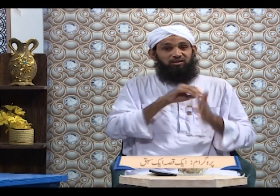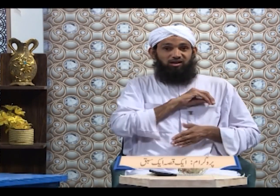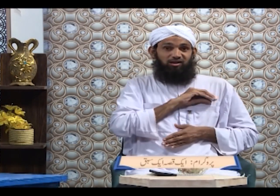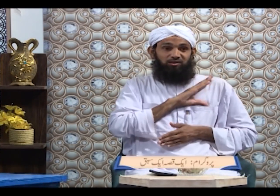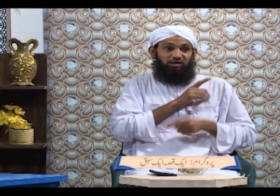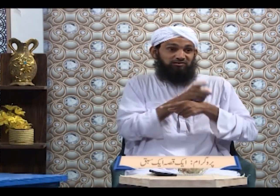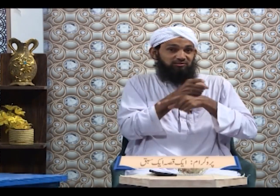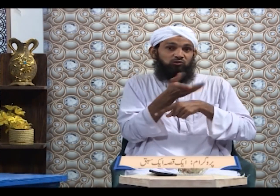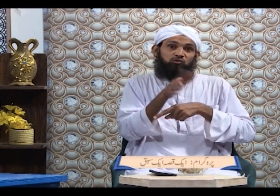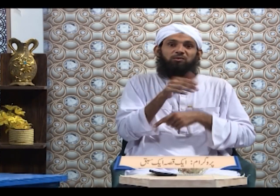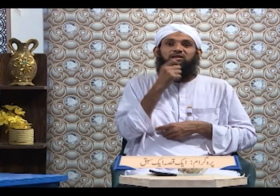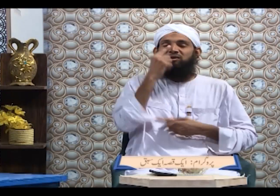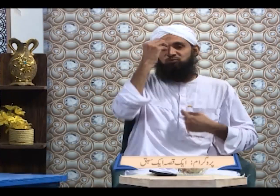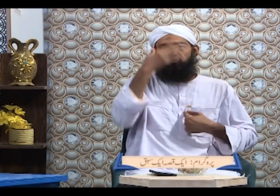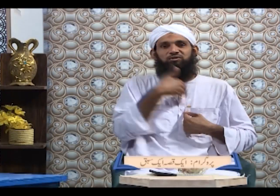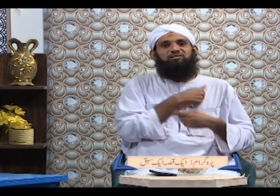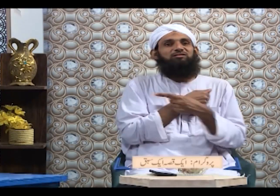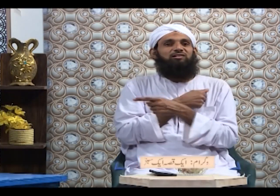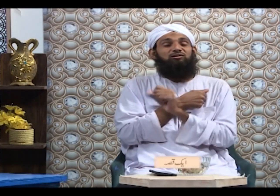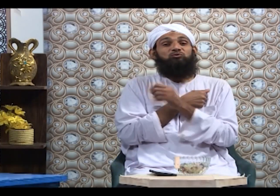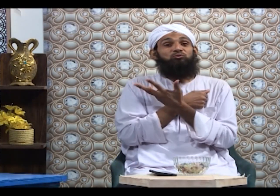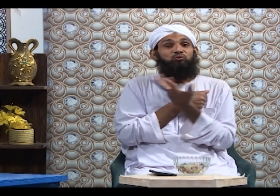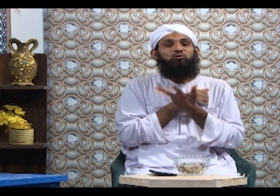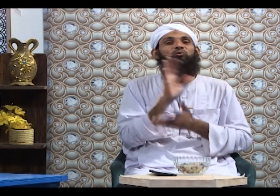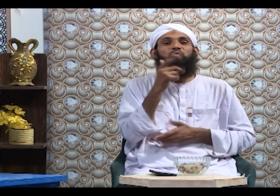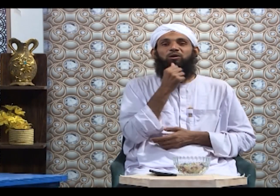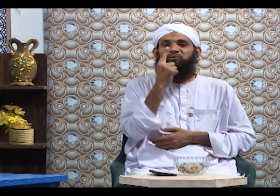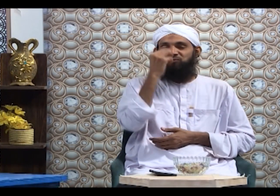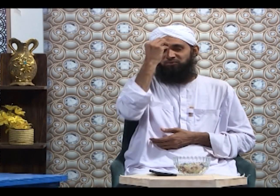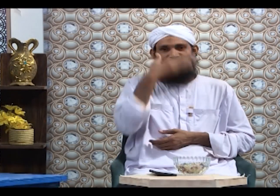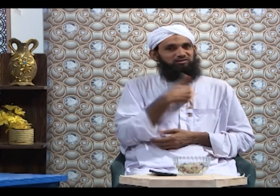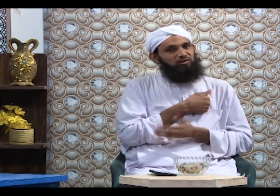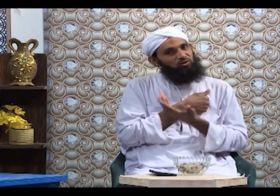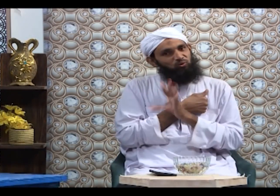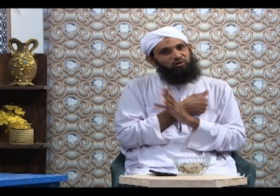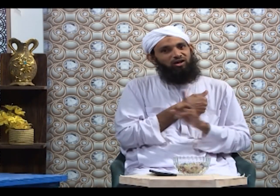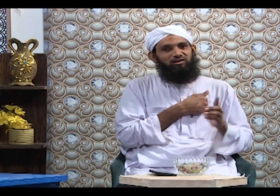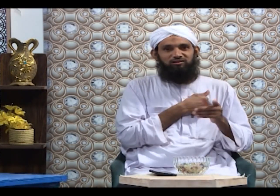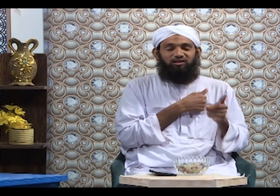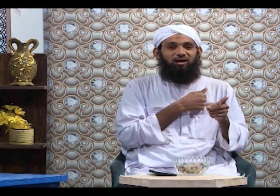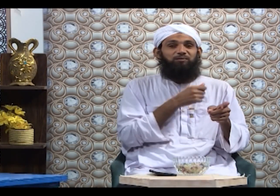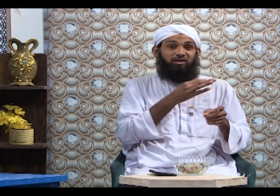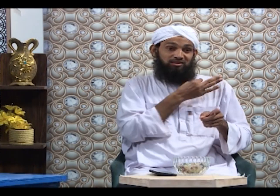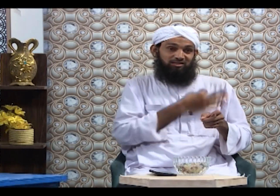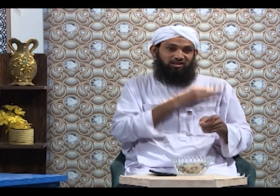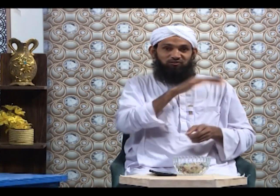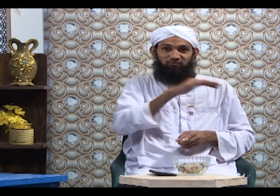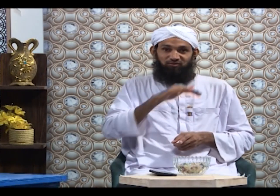مردے کو قبر میں ملتا ہے۔ یقیناً نیک اولاد والدین کے مرنے کے بعد بھی کام آتی ہے۔ جی ہاں، چنانچہ فرمان